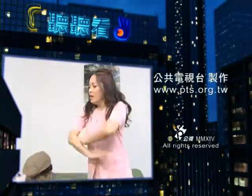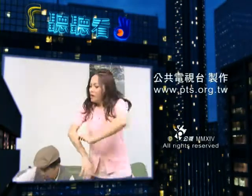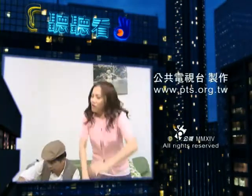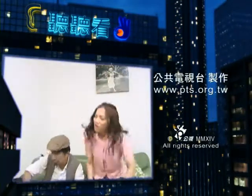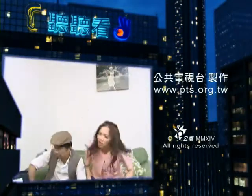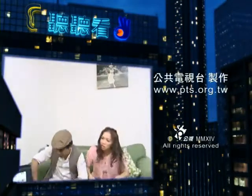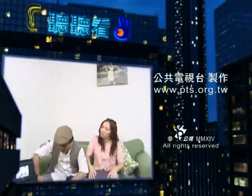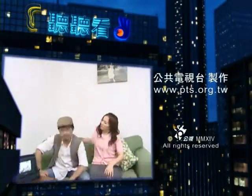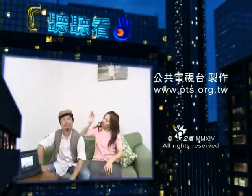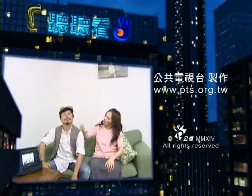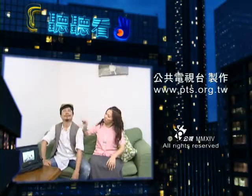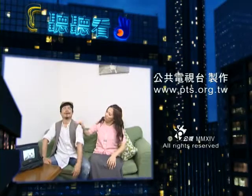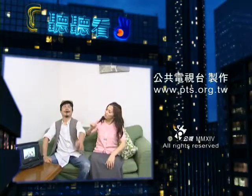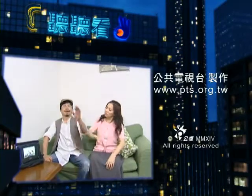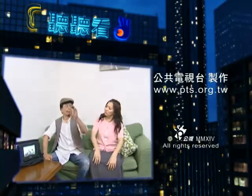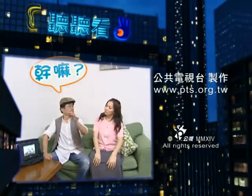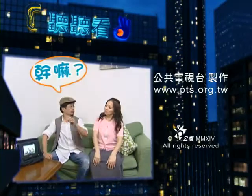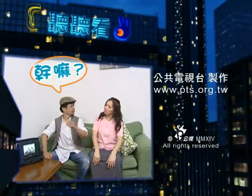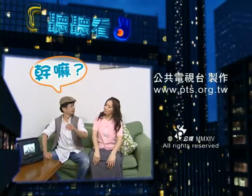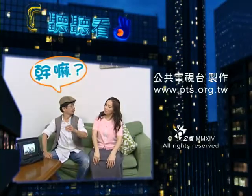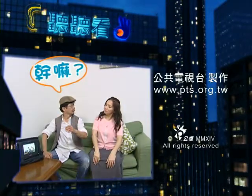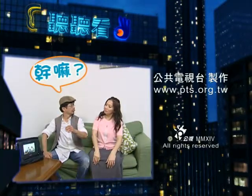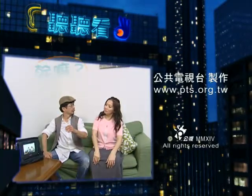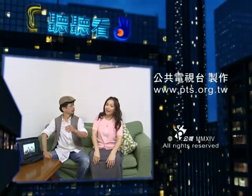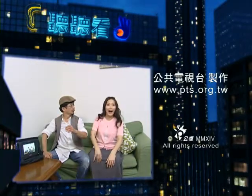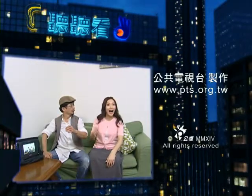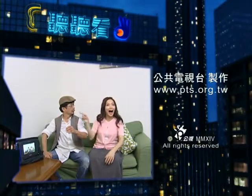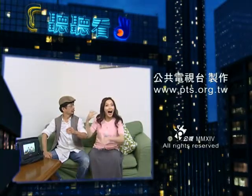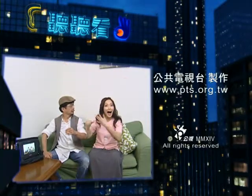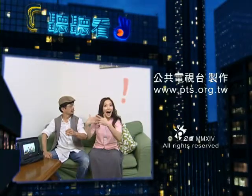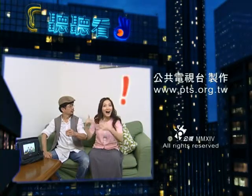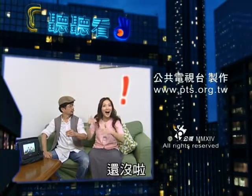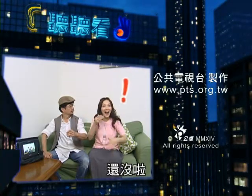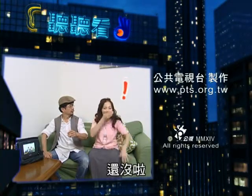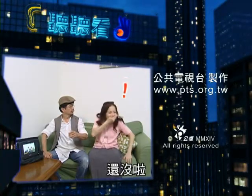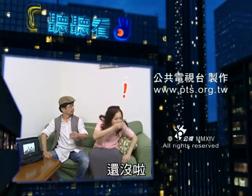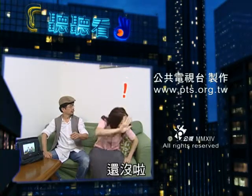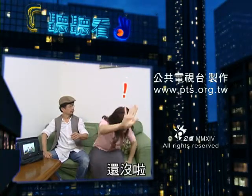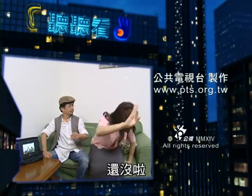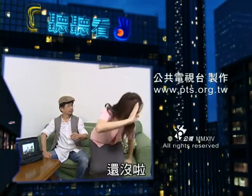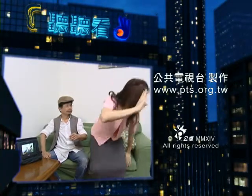嗯，还要谁？